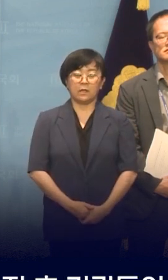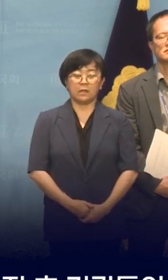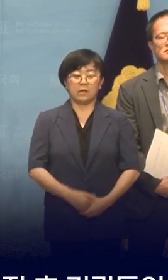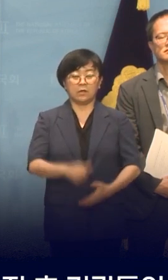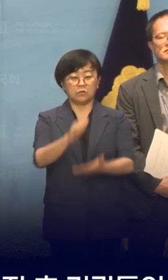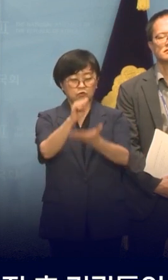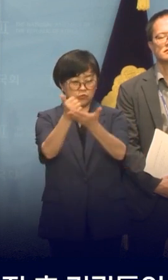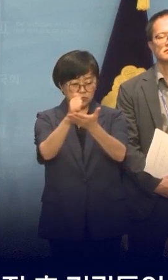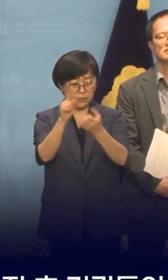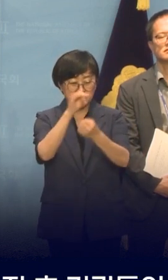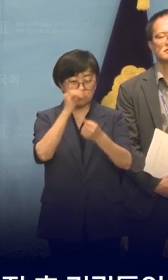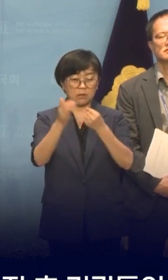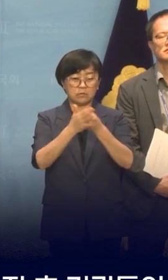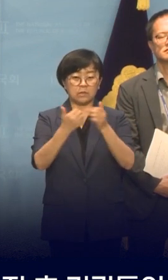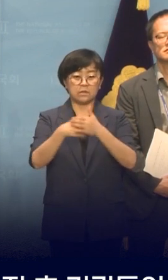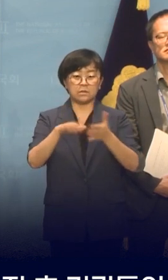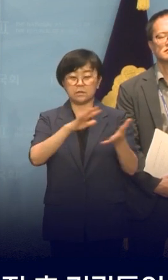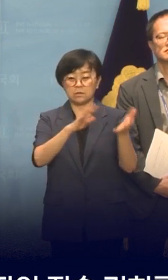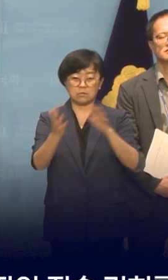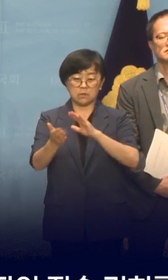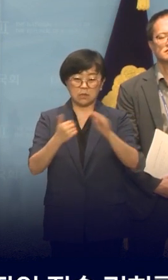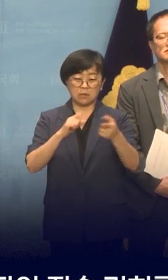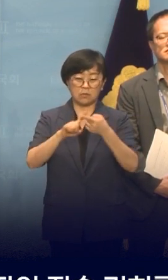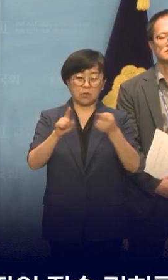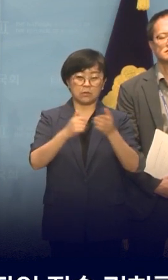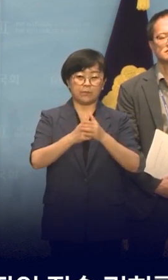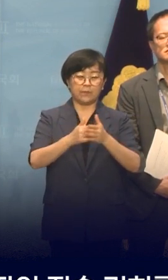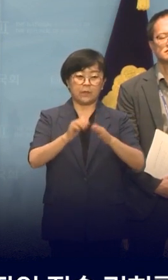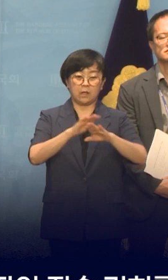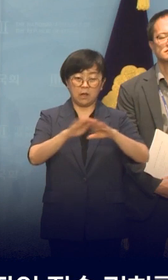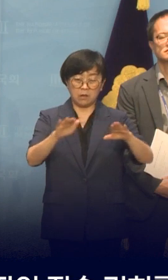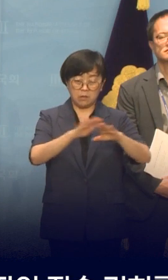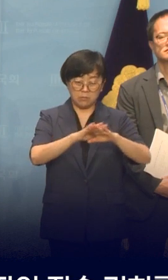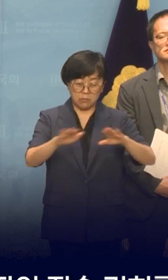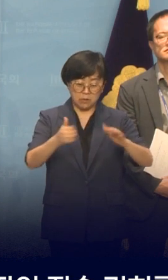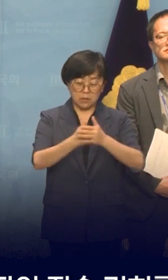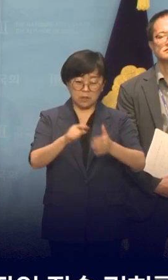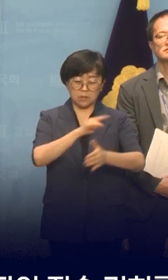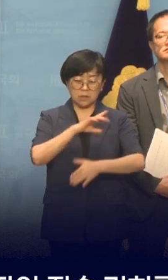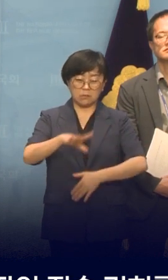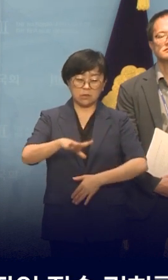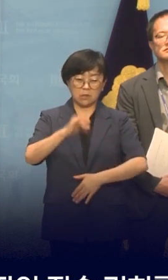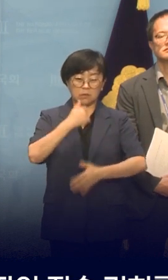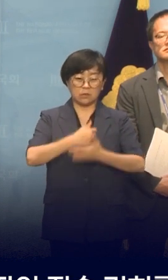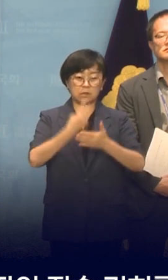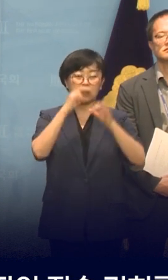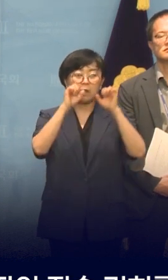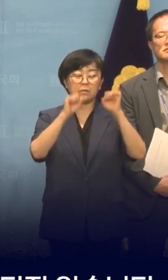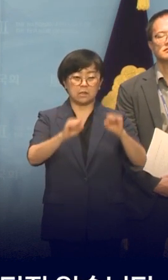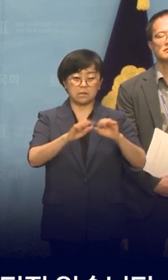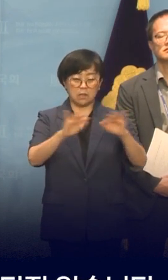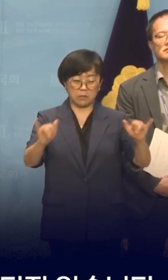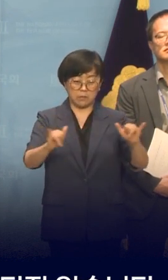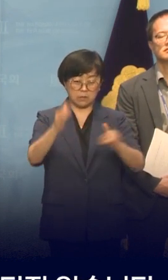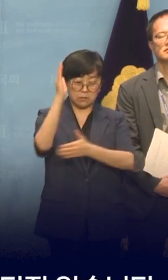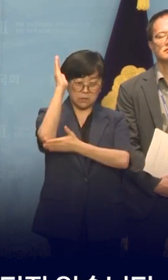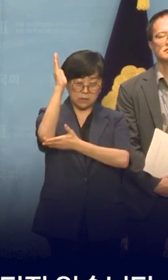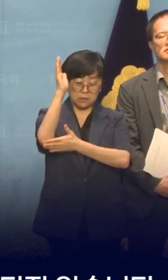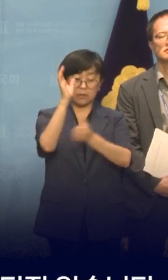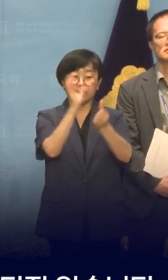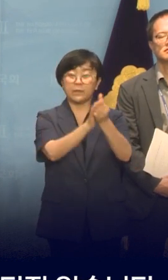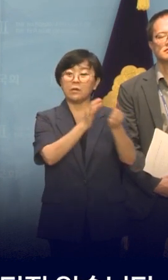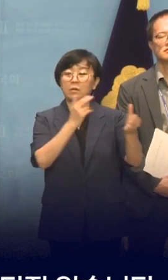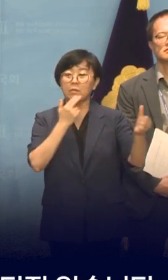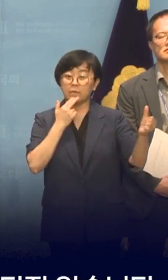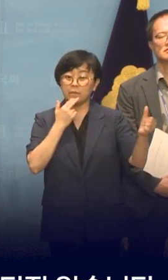생사의 문턱을 넘어온 그래서 참사 전후 기관들의 대응 상황을 가장 잘 알고 있는 생존자의 진술 기회를 부여하지